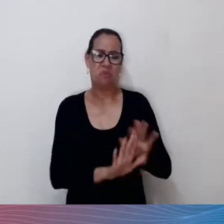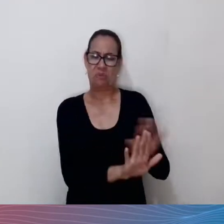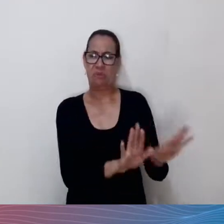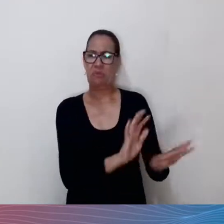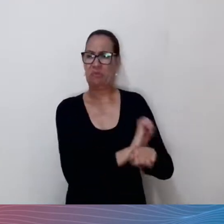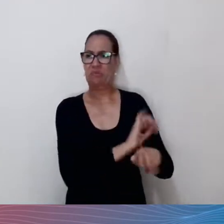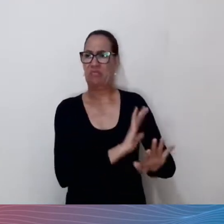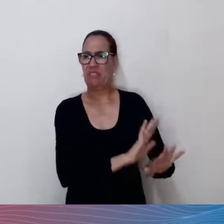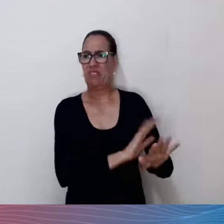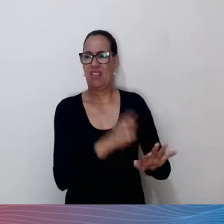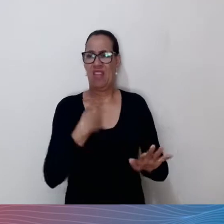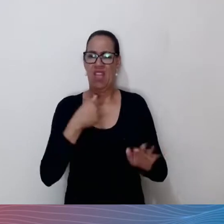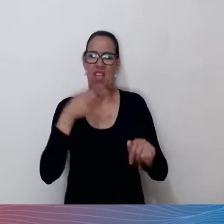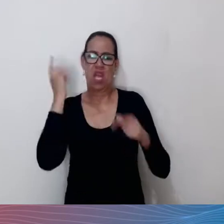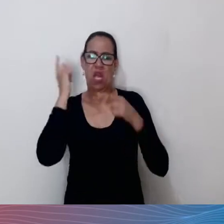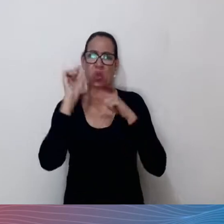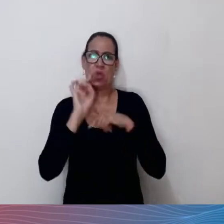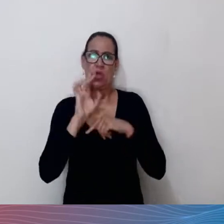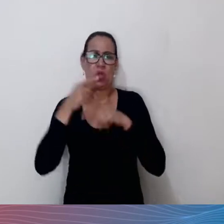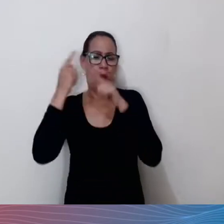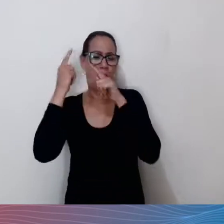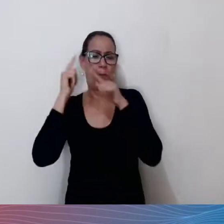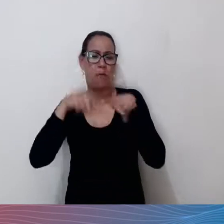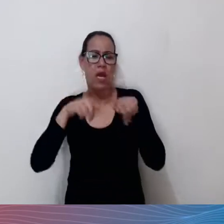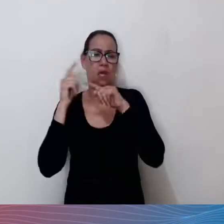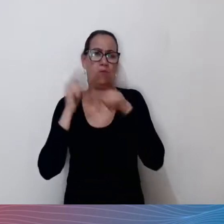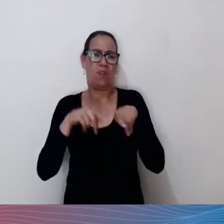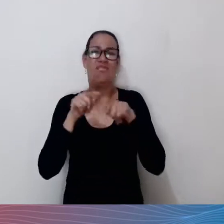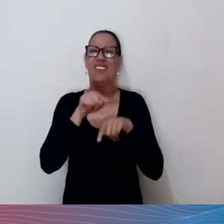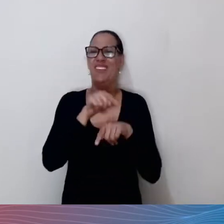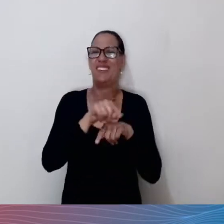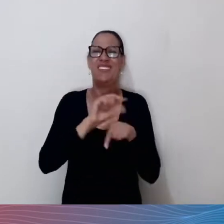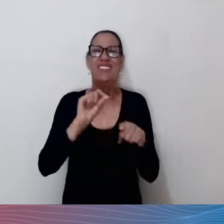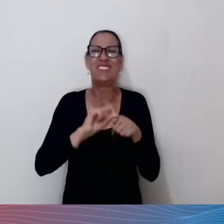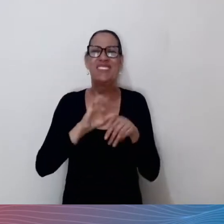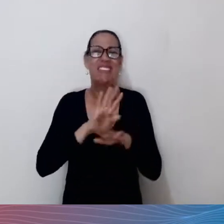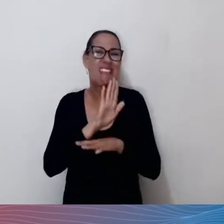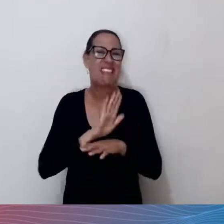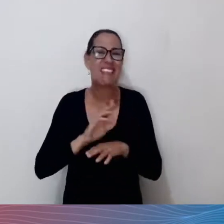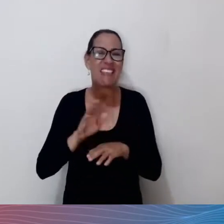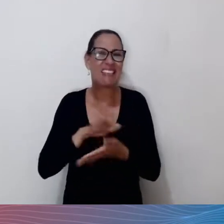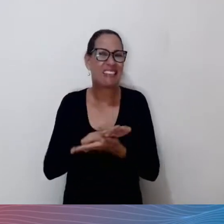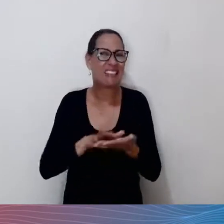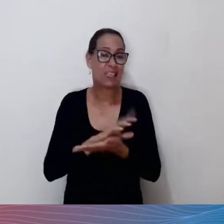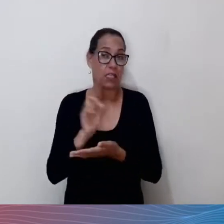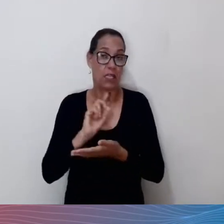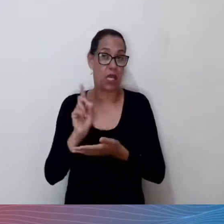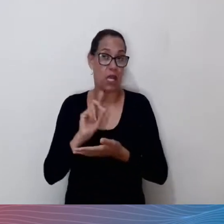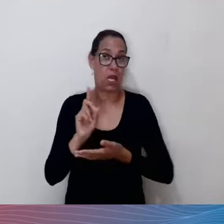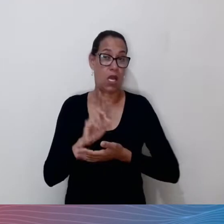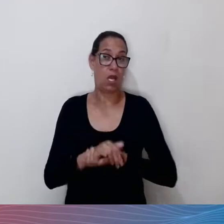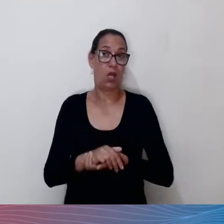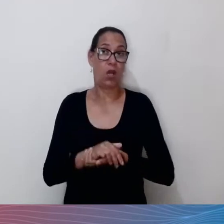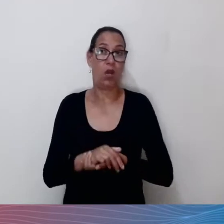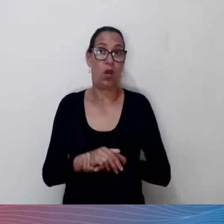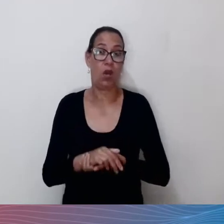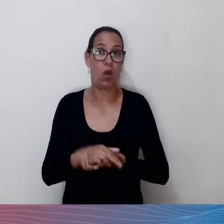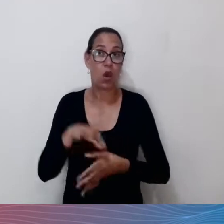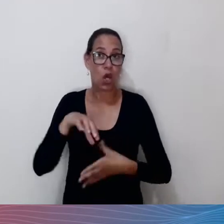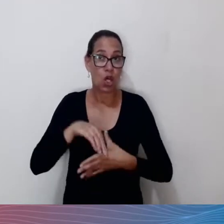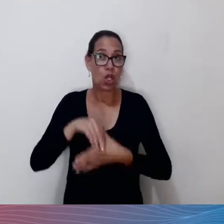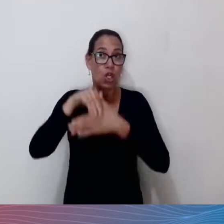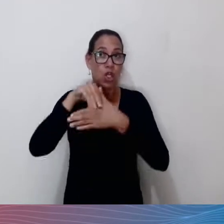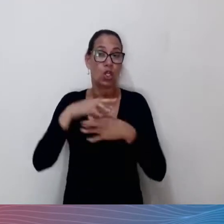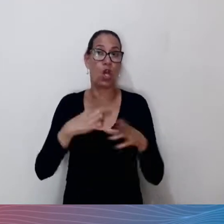da igreja. Não, né? Nós, irmãos, somos para aperfeiçoarmos